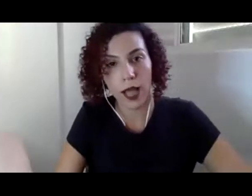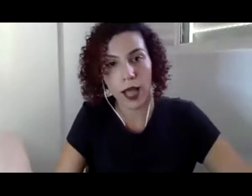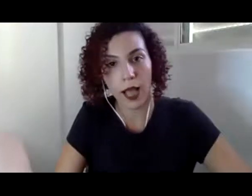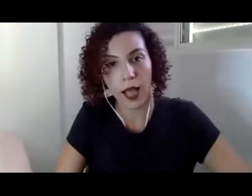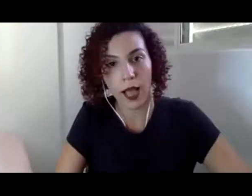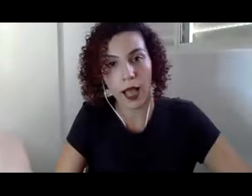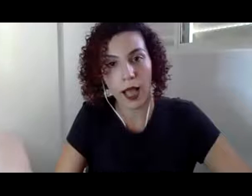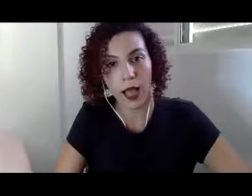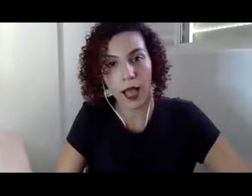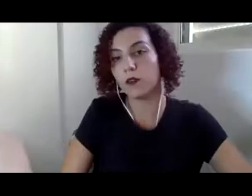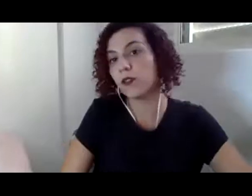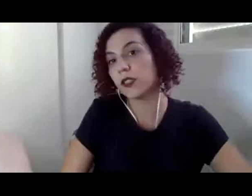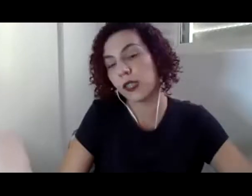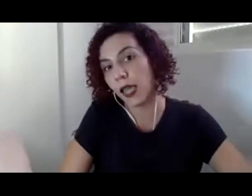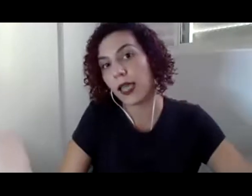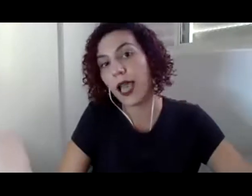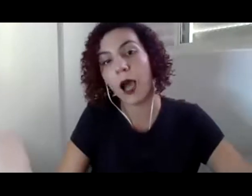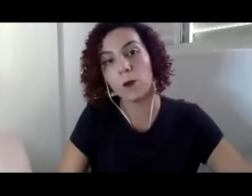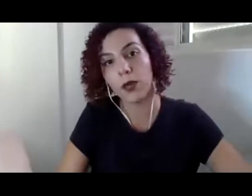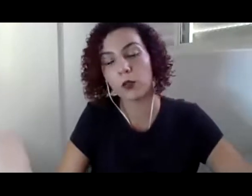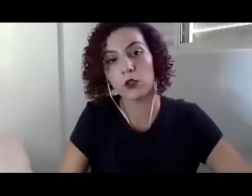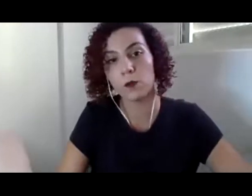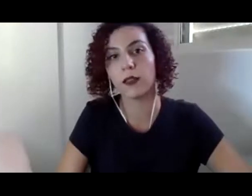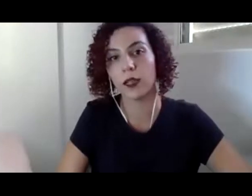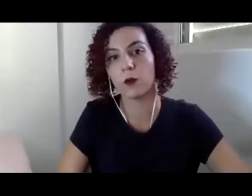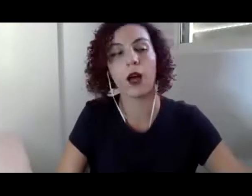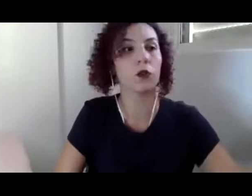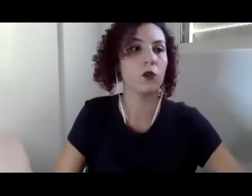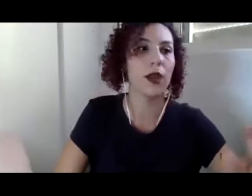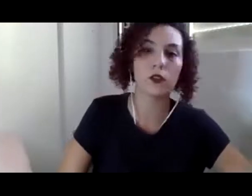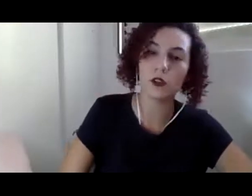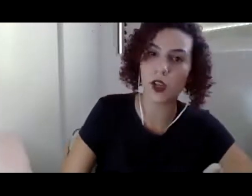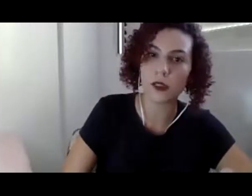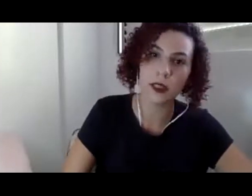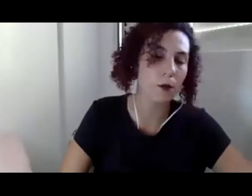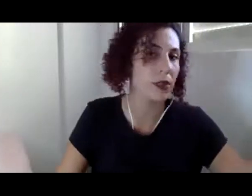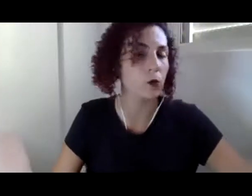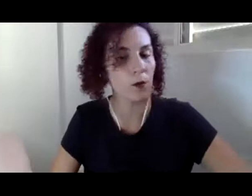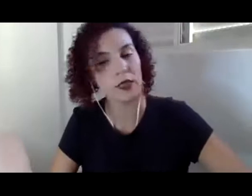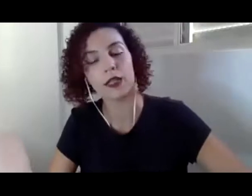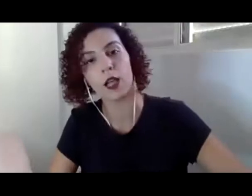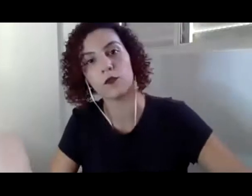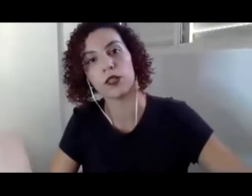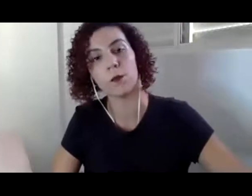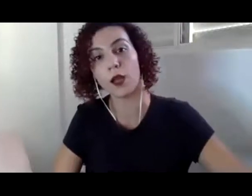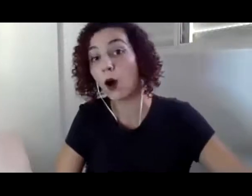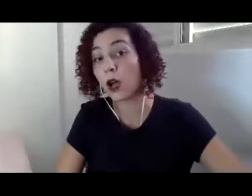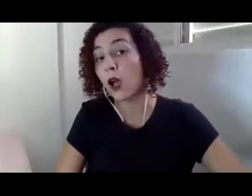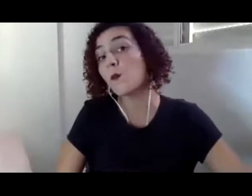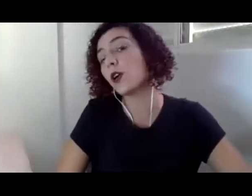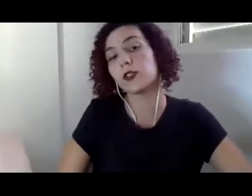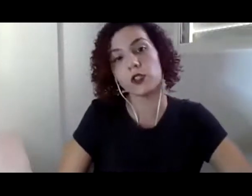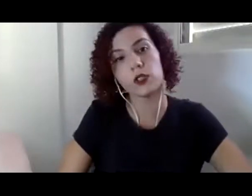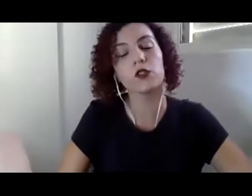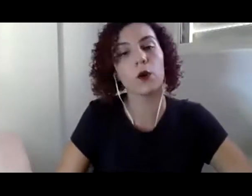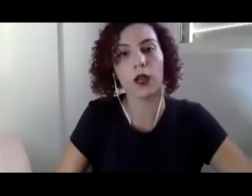espaço acadêmico, inclusive sem aumento de matrícula. Tudo bem, a gente te aceita, mas aí sua mensalidade vai ser maior,